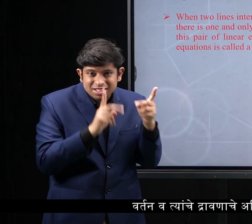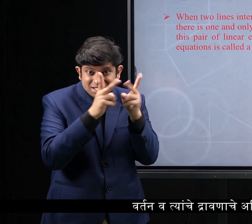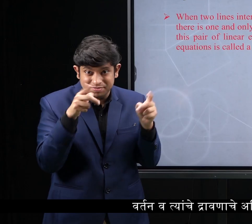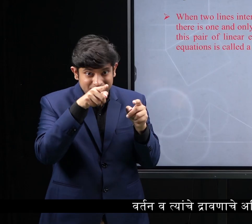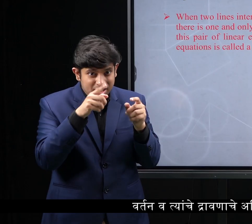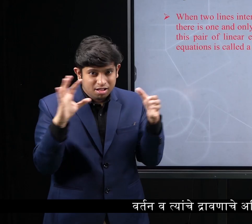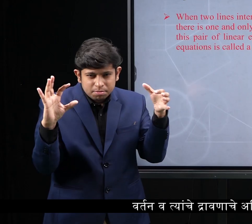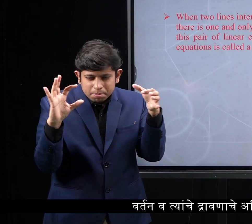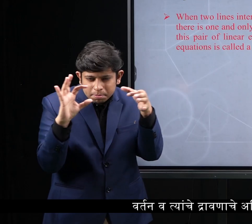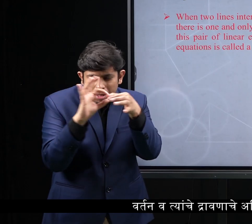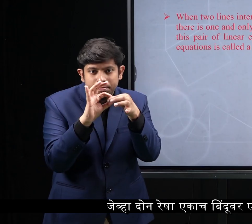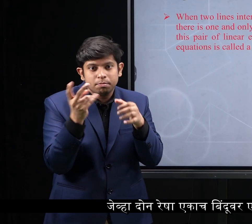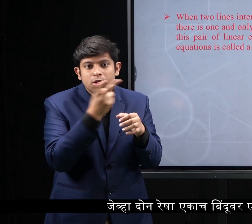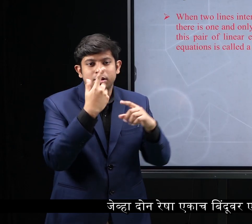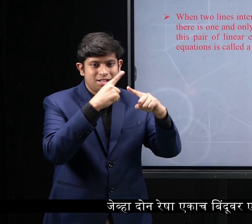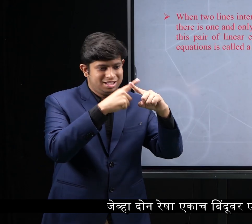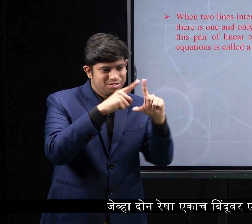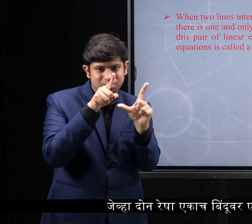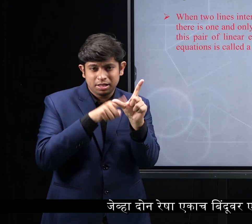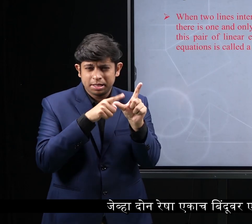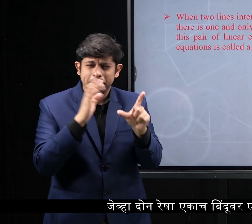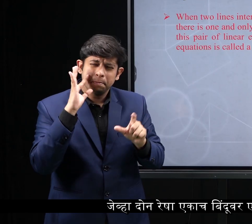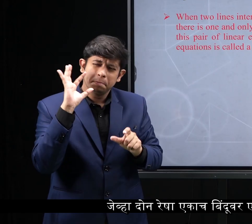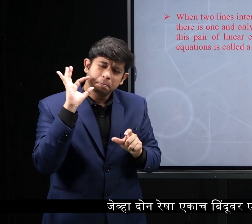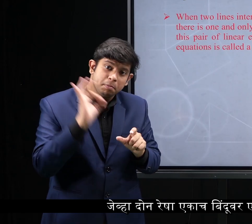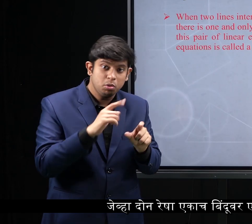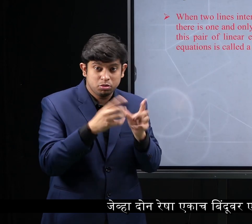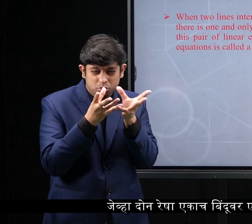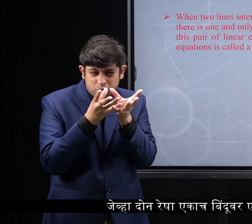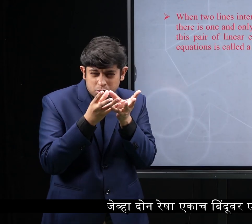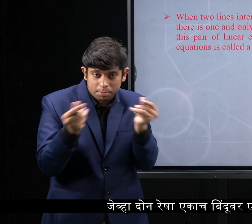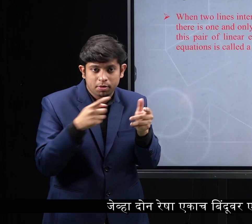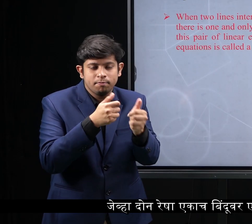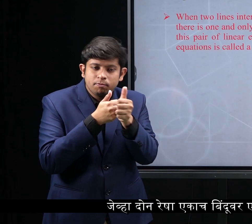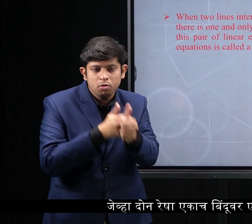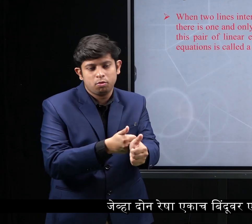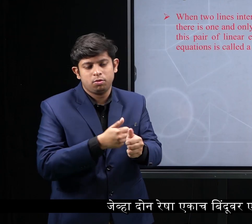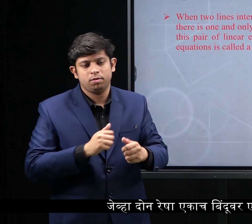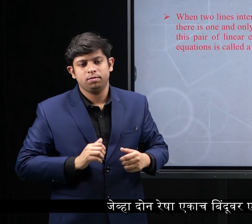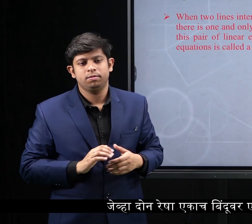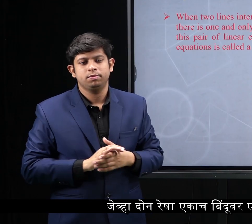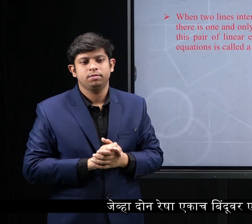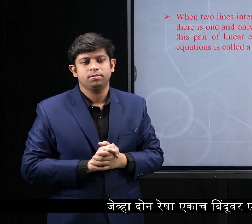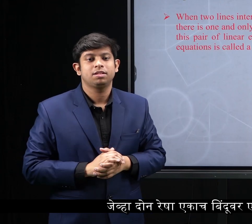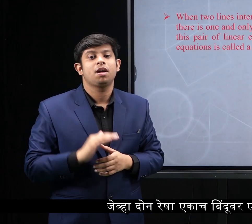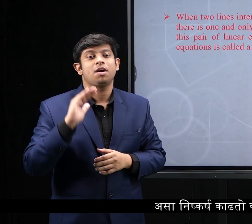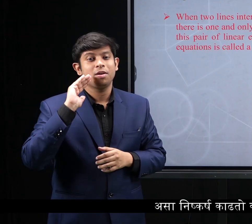पुढील प्रमाण असेल. जेव्हा दोन रेषा एकाच बिंदूवर एकमेकांना छेदतात तेव्हा आपण असा